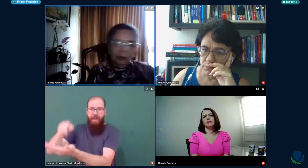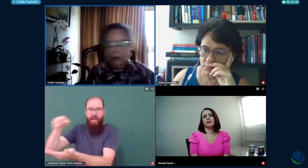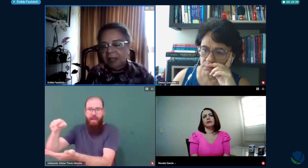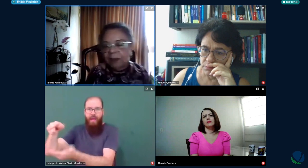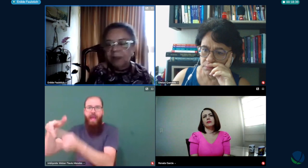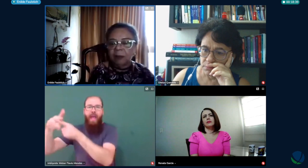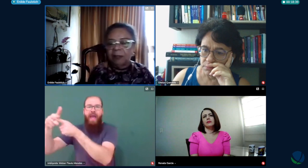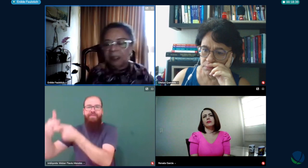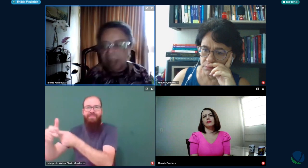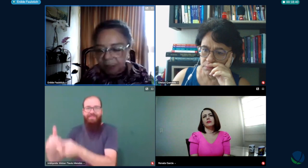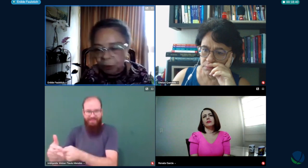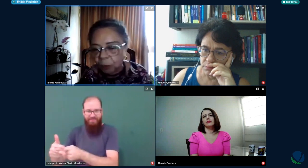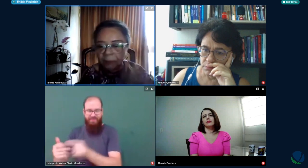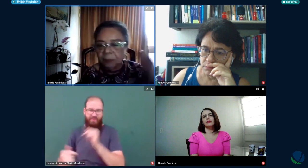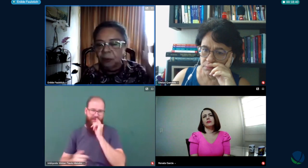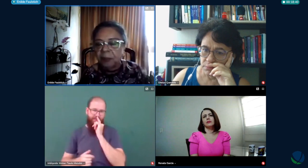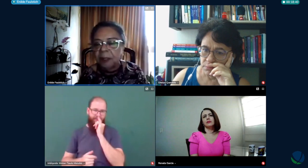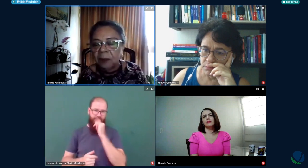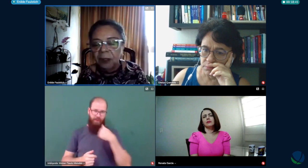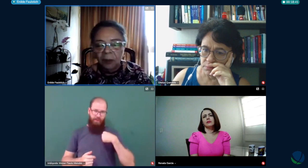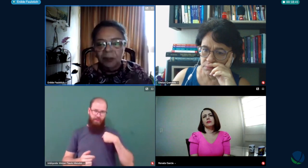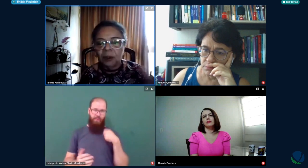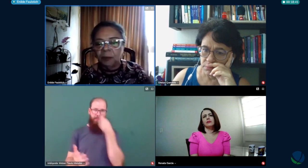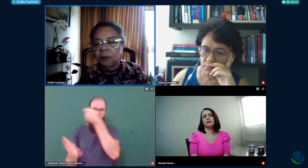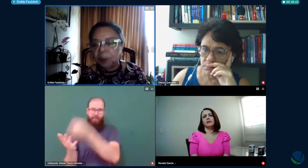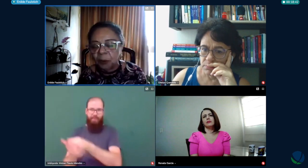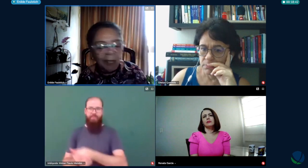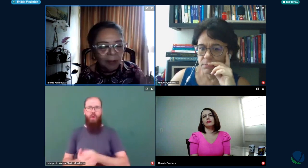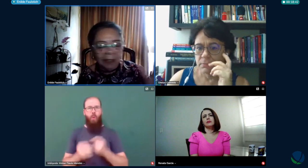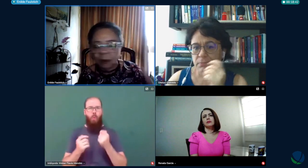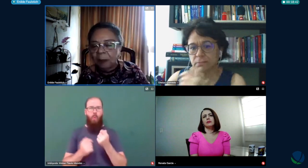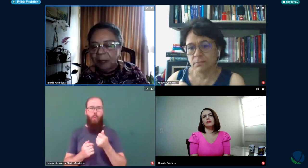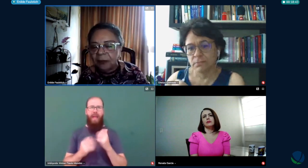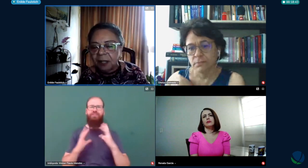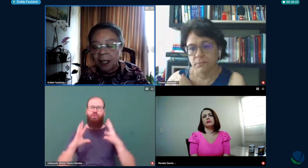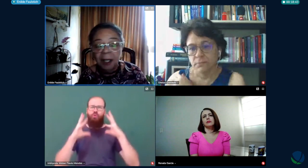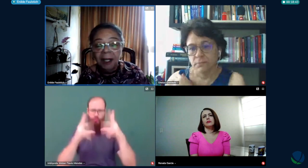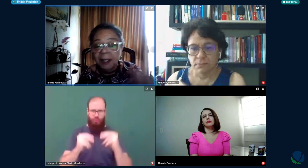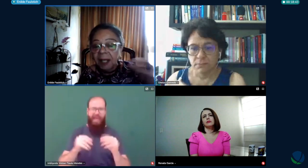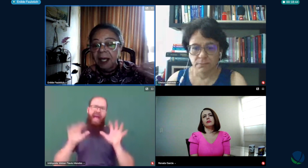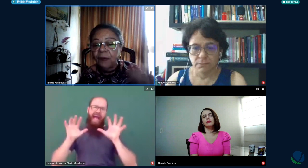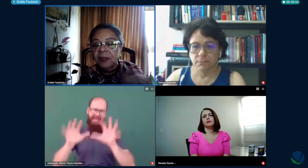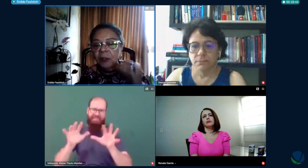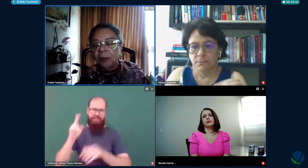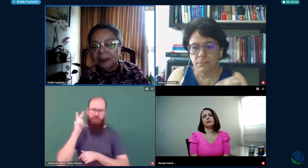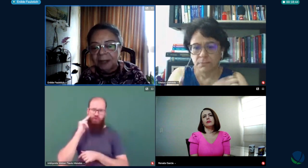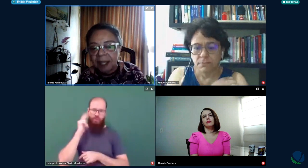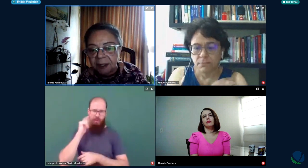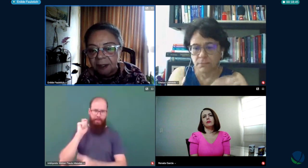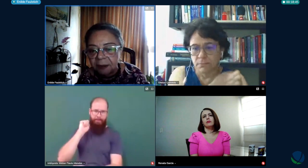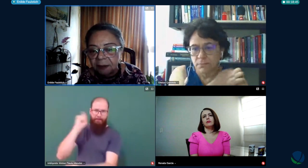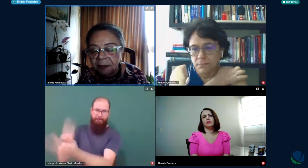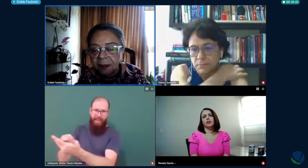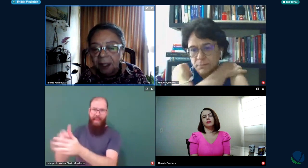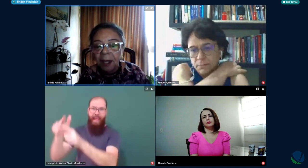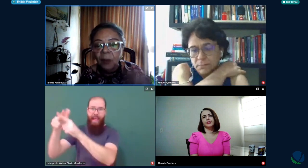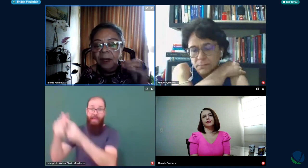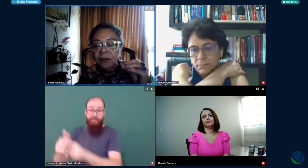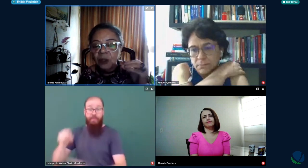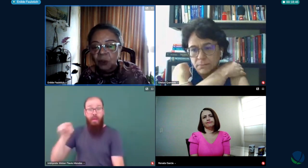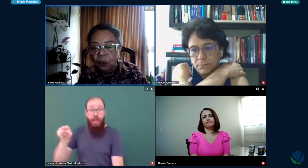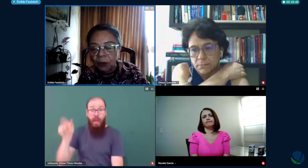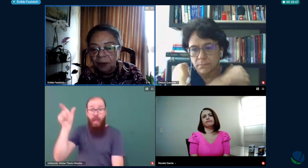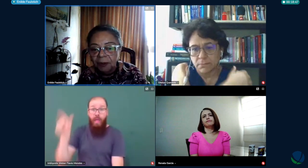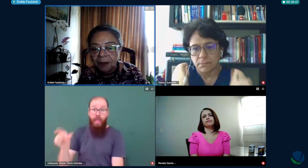um revisor para fazer a revisão da minha tese, como os meninos, quase todo mundo procura, eu quero alguém para revisar. Quem revisa uma tese é